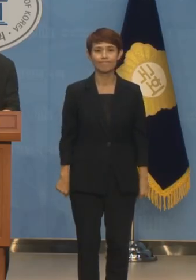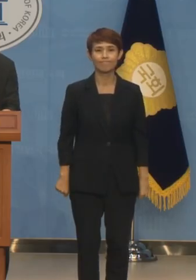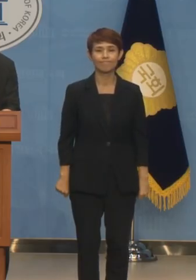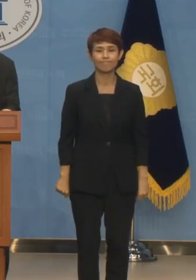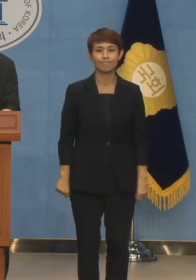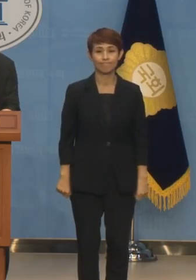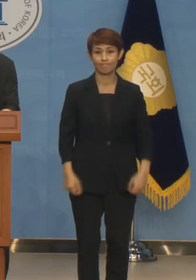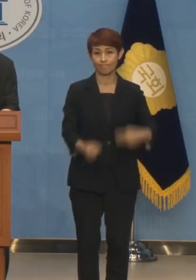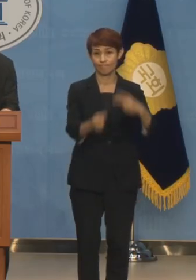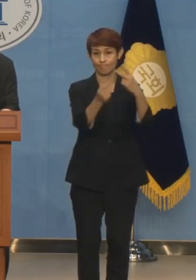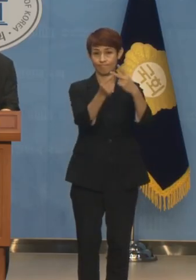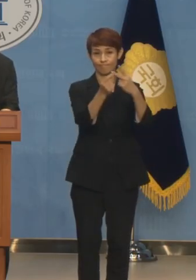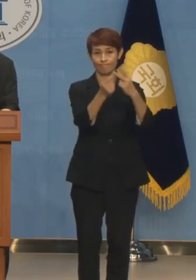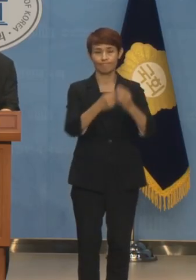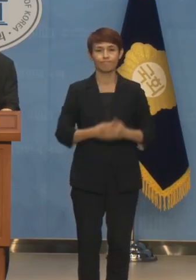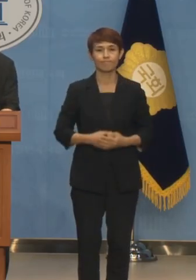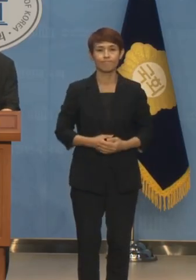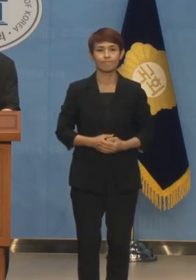두 번째입니다.